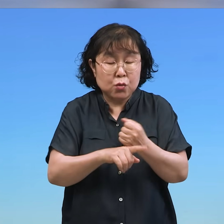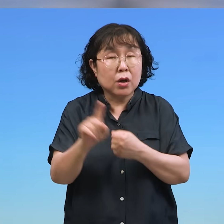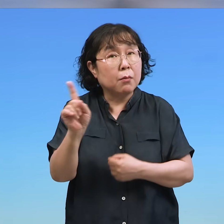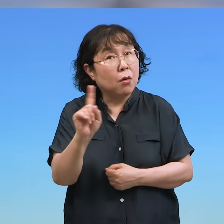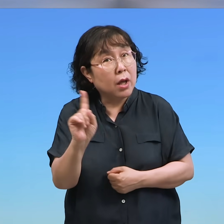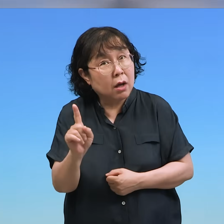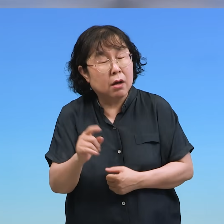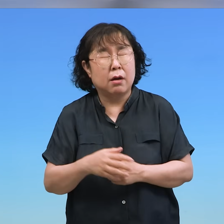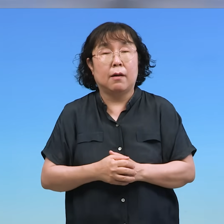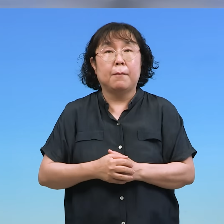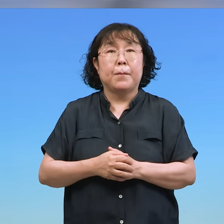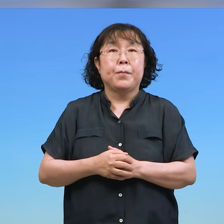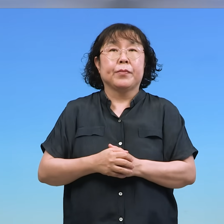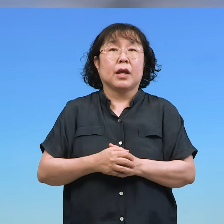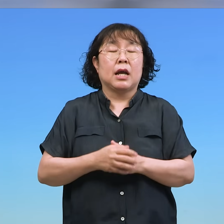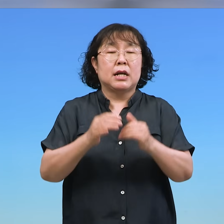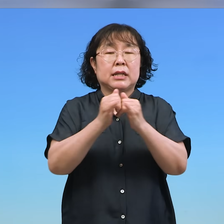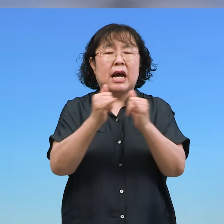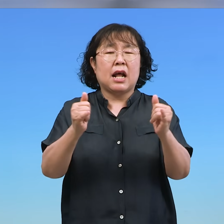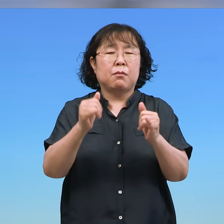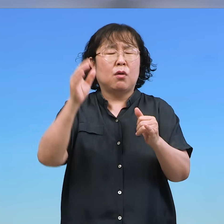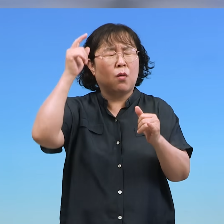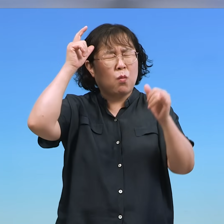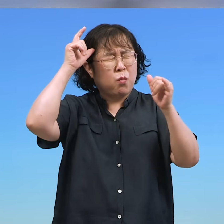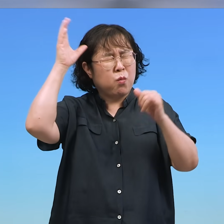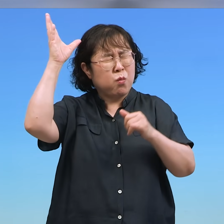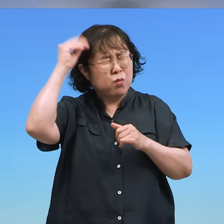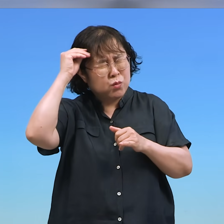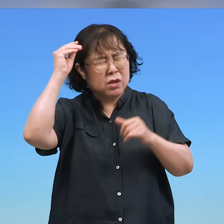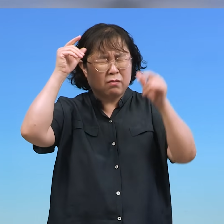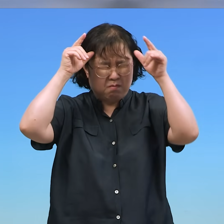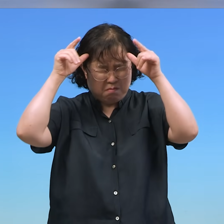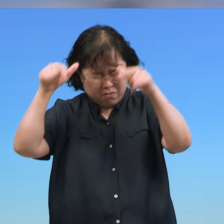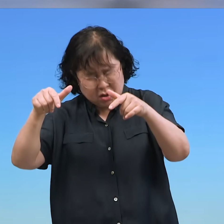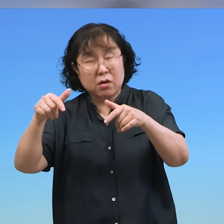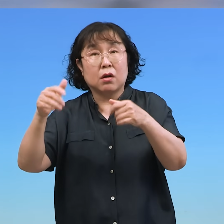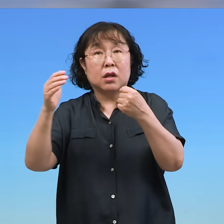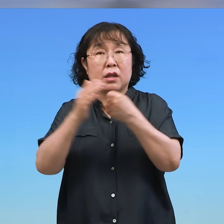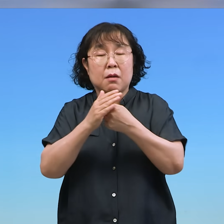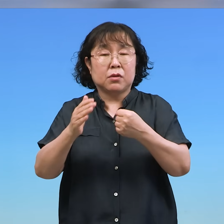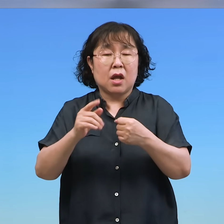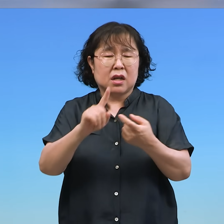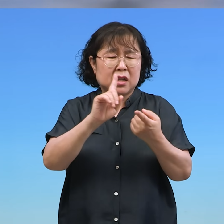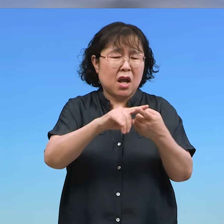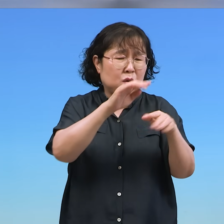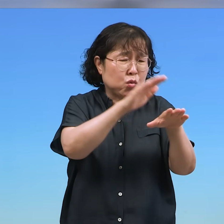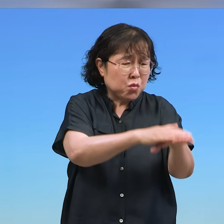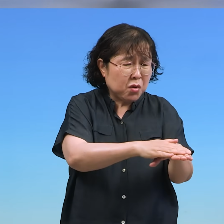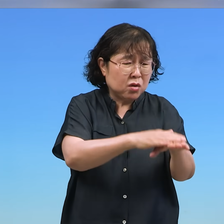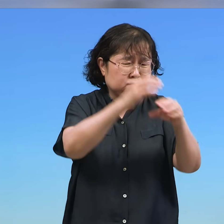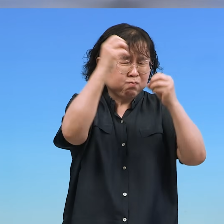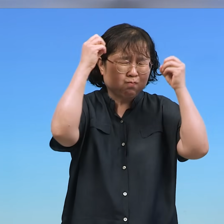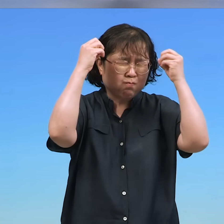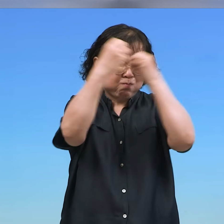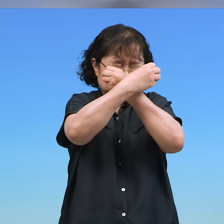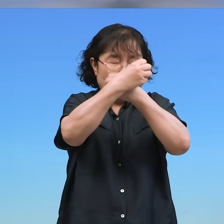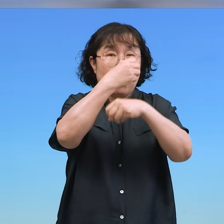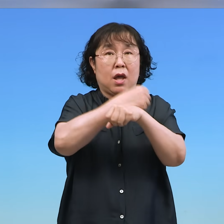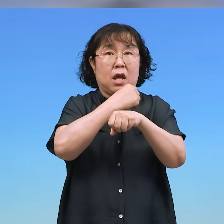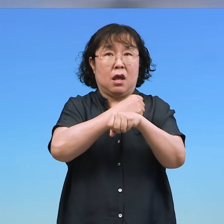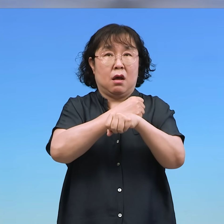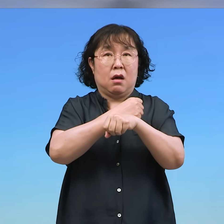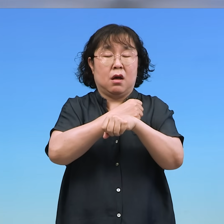무지하기 때문에요. 내버려두면 오해하니까요. 내버려두면 쓸데없는 생각하니까요. 내버려두면